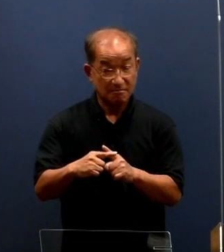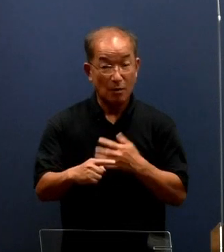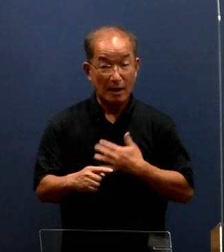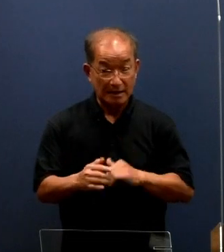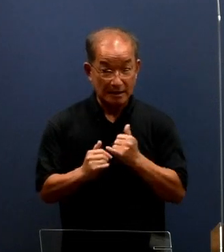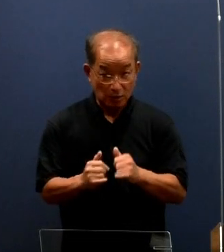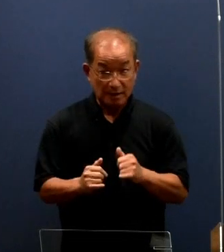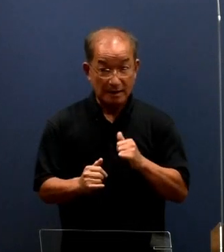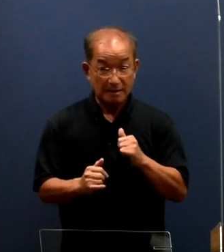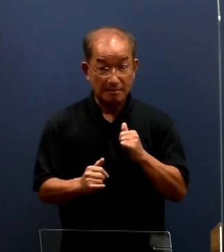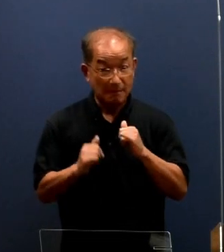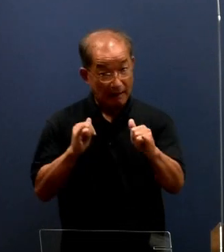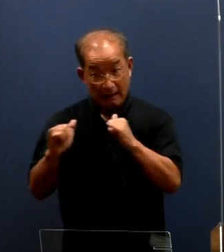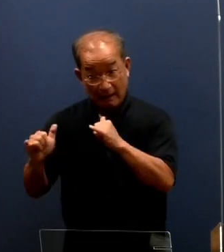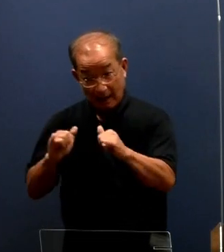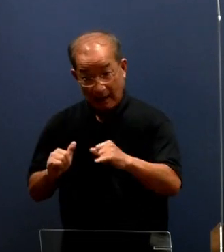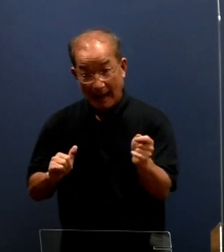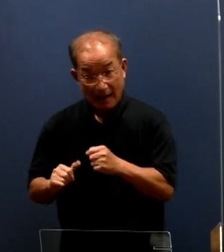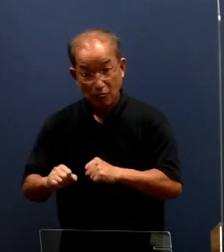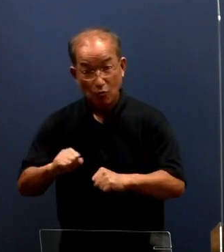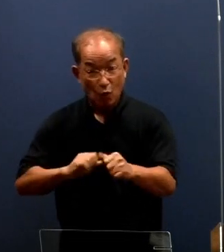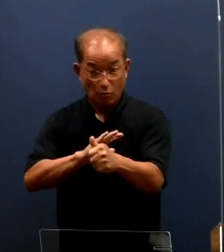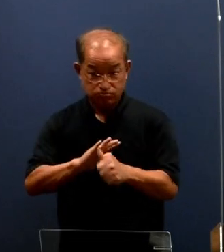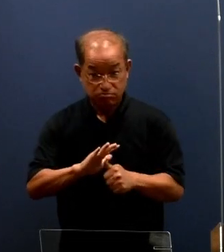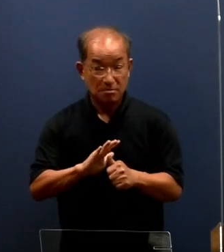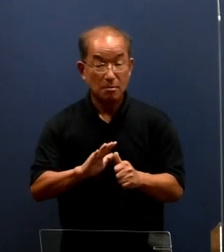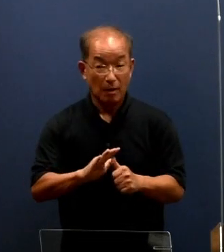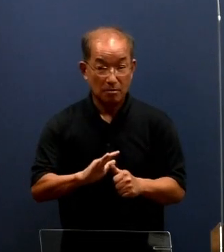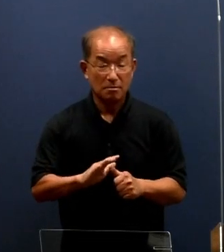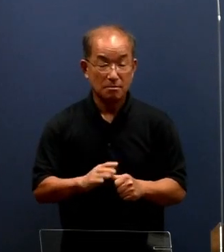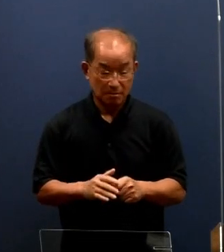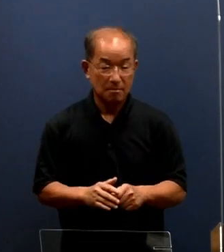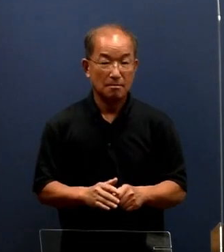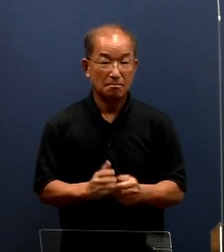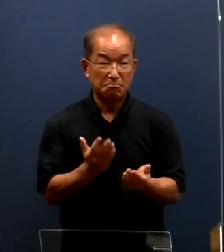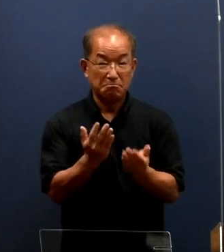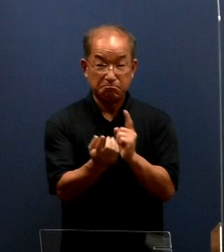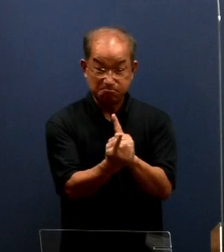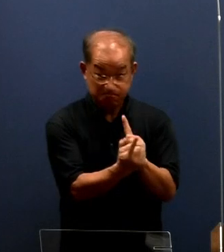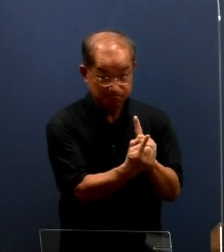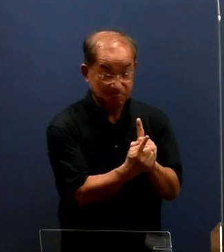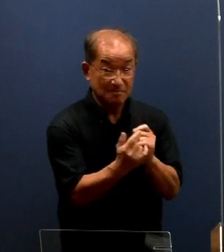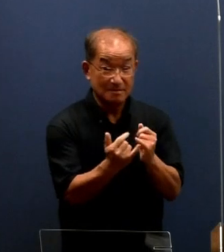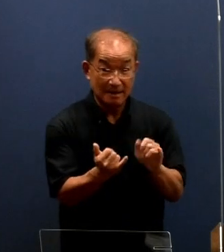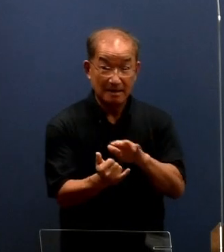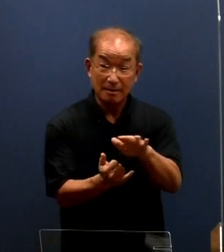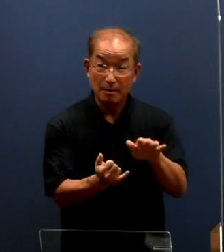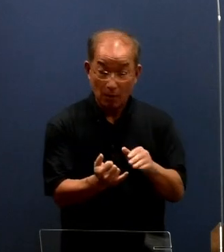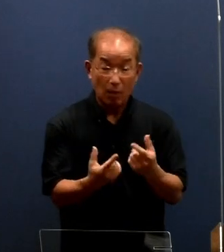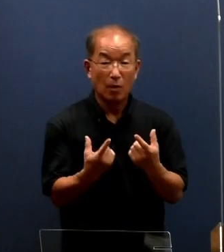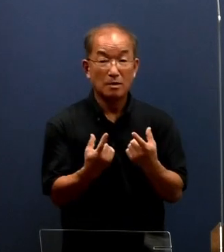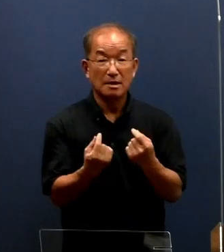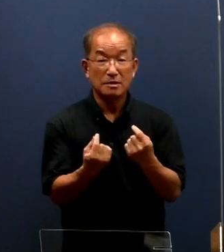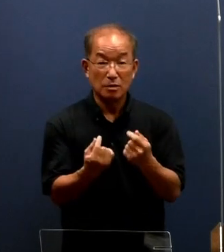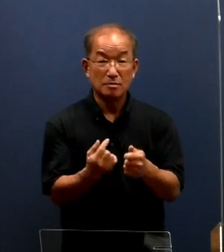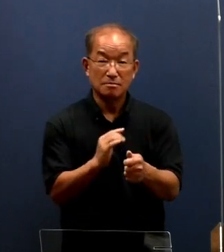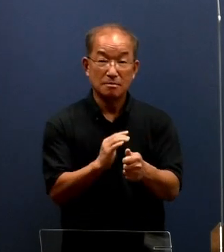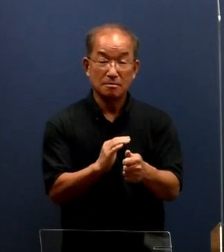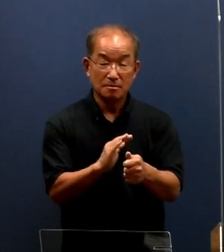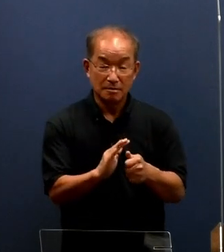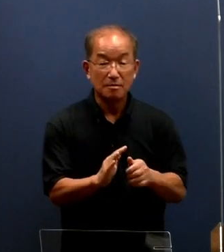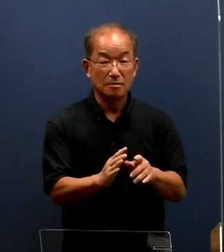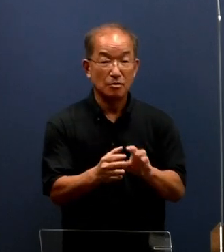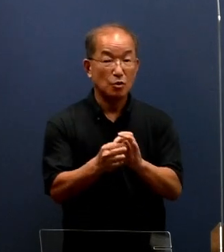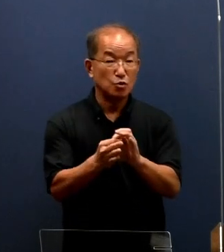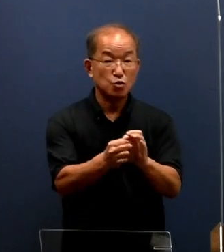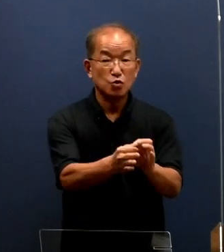らう。濃厚接触者にも、特にその家庭、同居の家族にも同じことをやってもらう。それを通じ